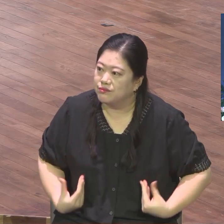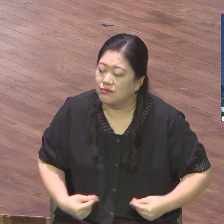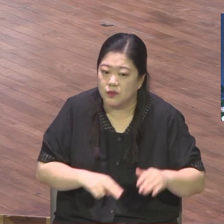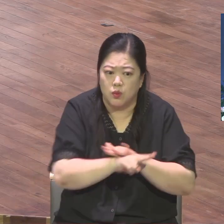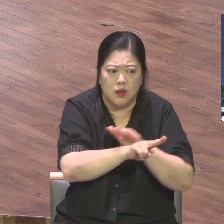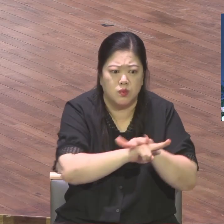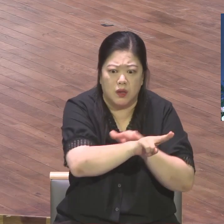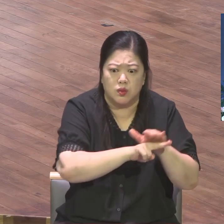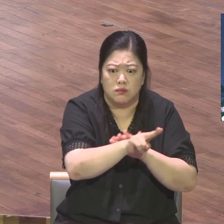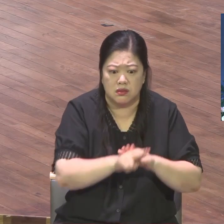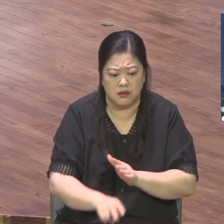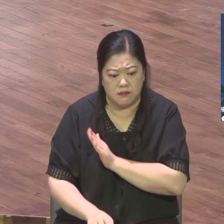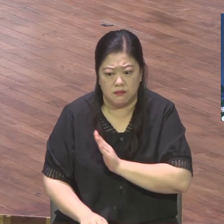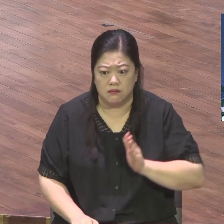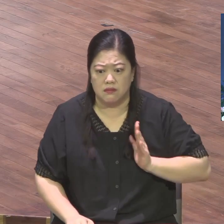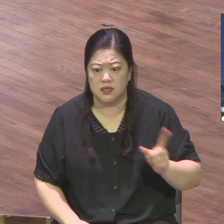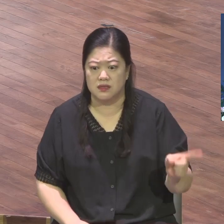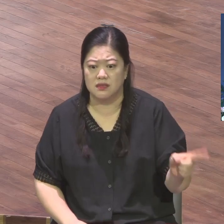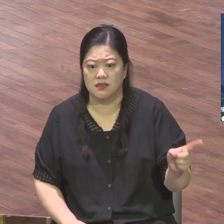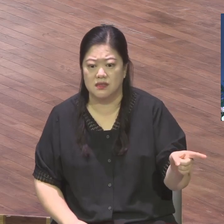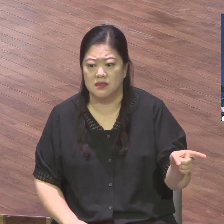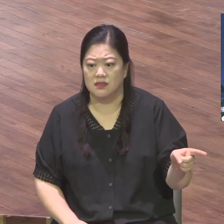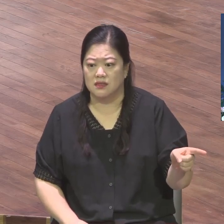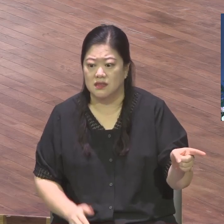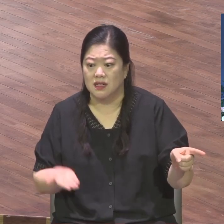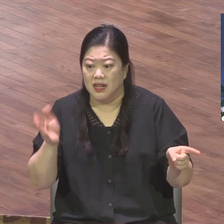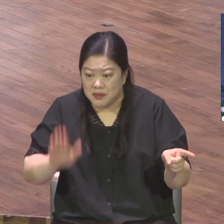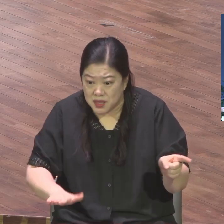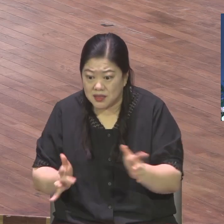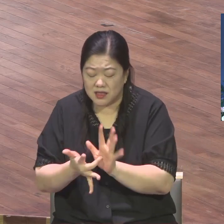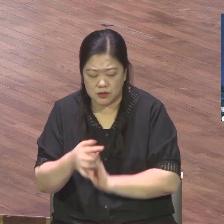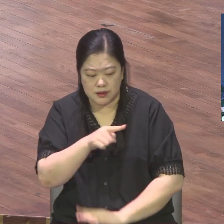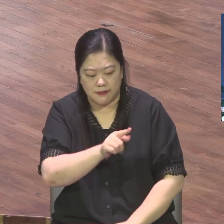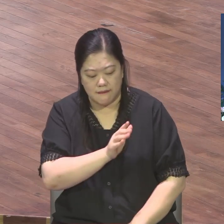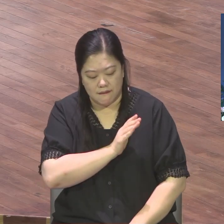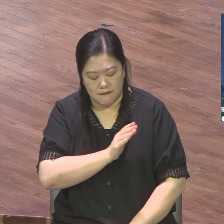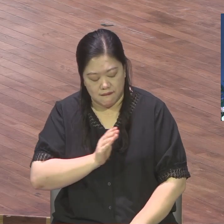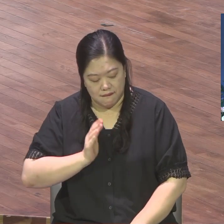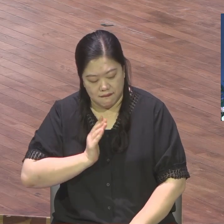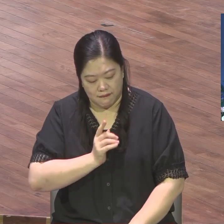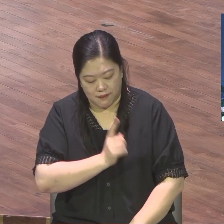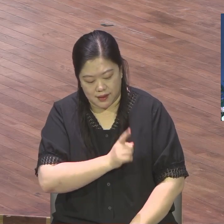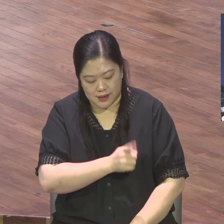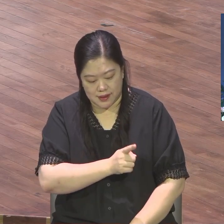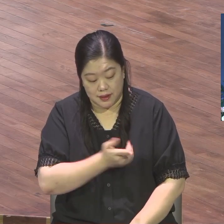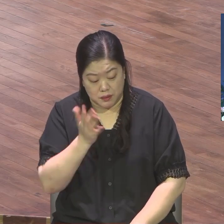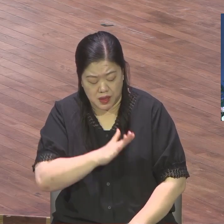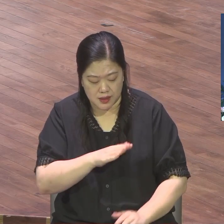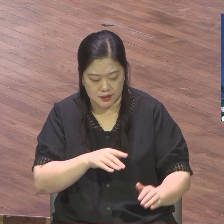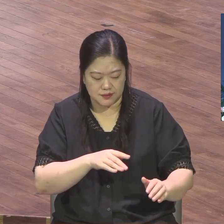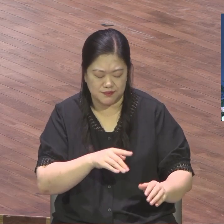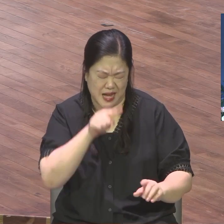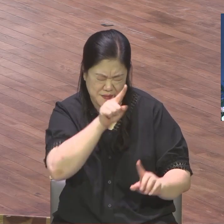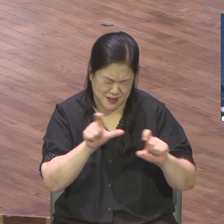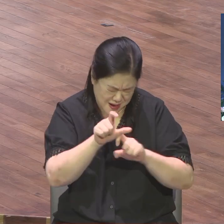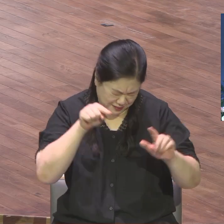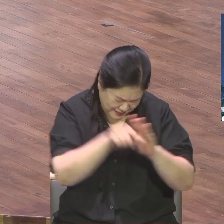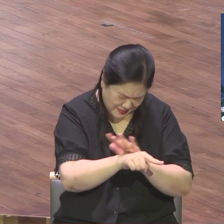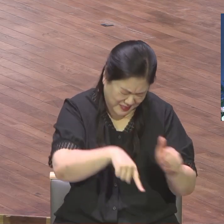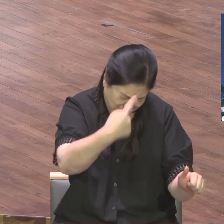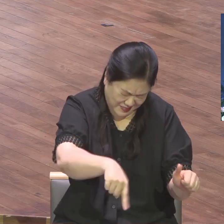시켰습니다. 하나님의 나라 확장이라는 영적 삶의 목적과 방향에 대해서 각인을 딱 시켜줬어요.